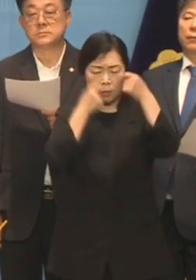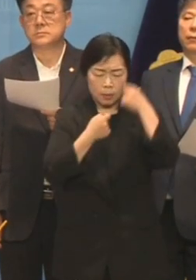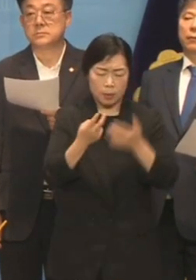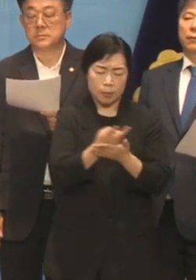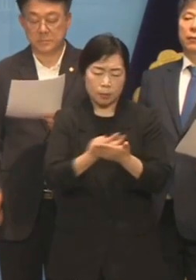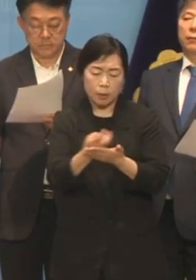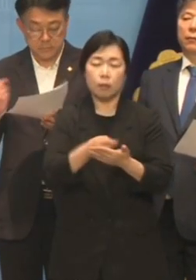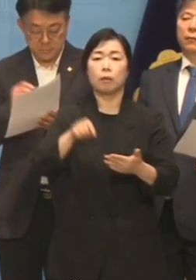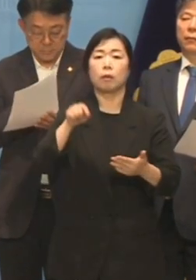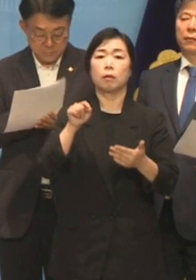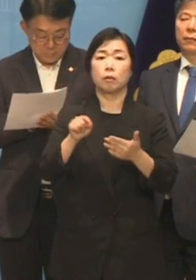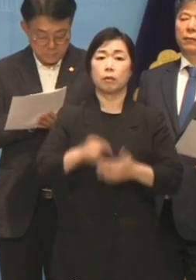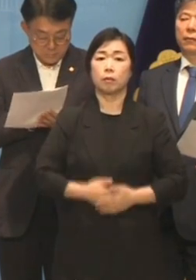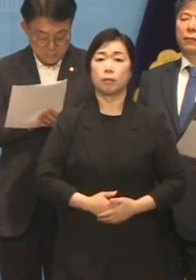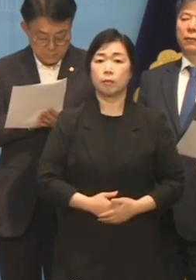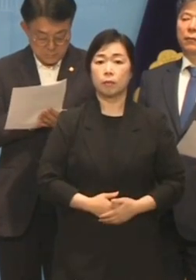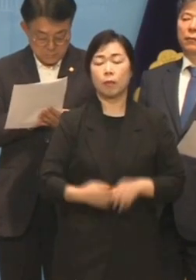울부짖음에